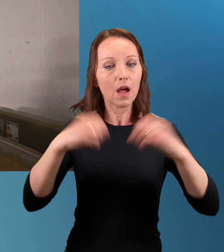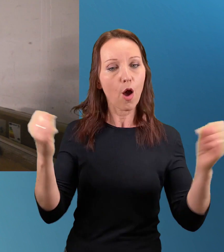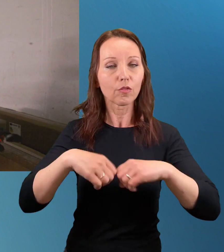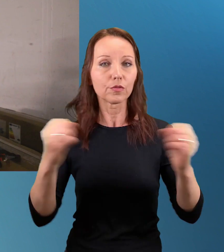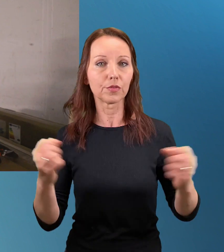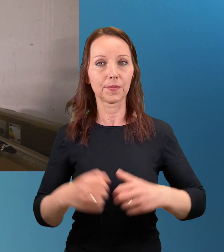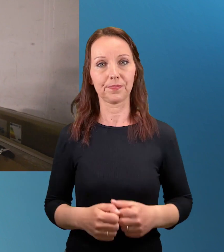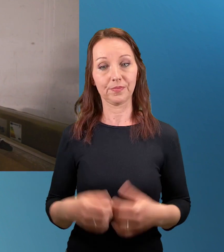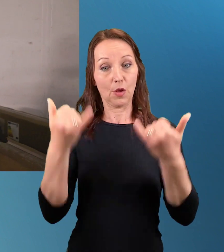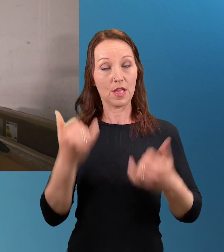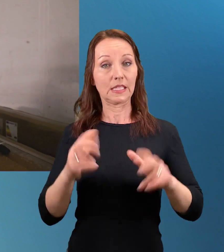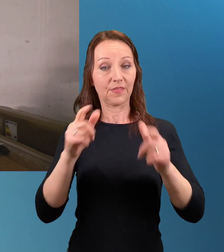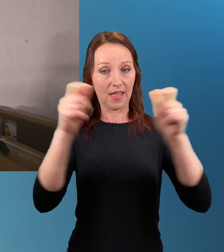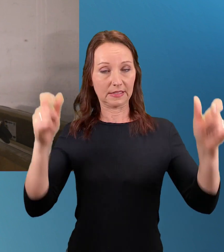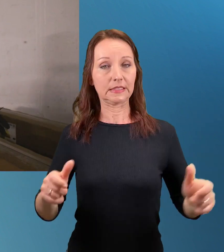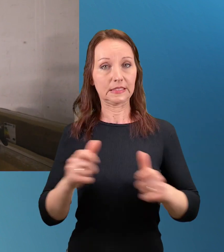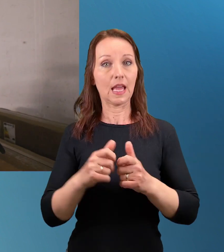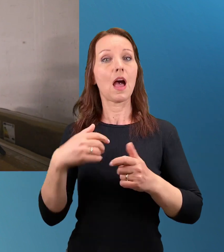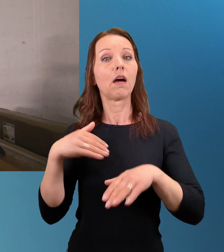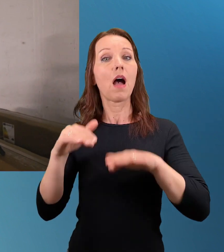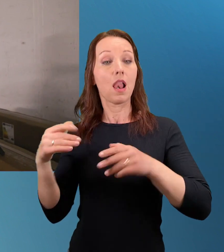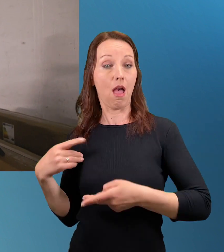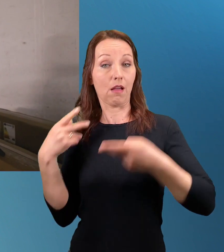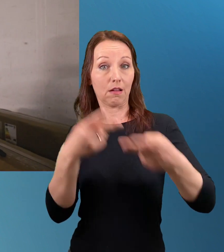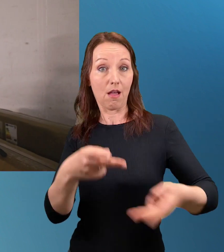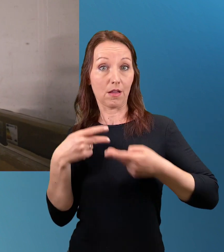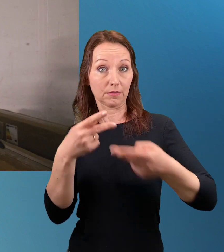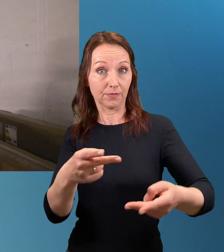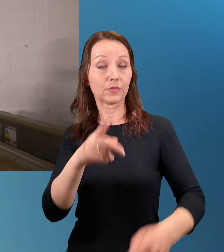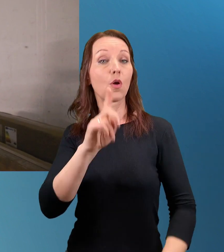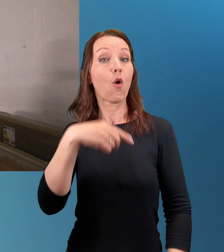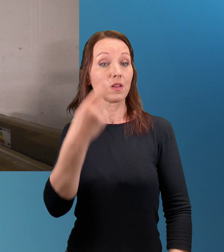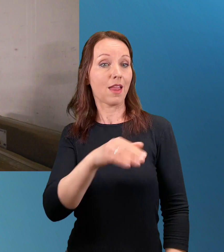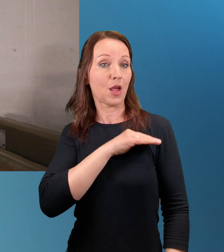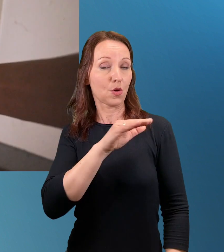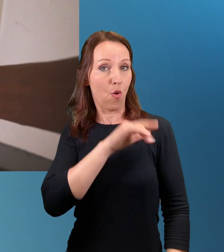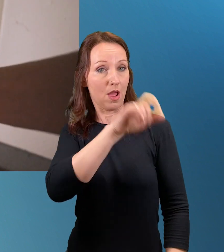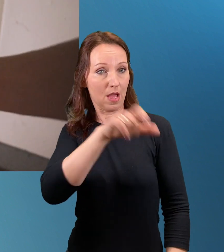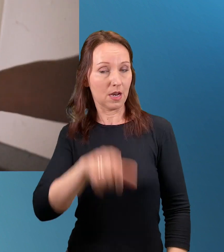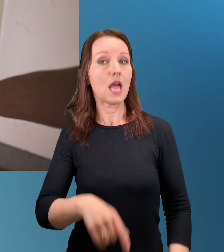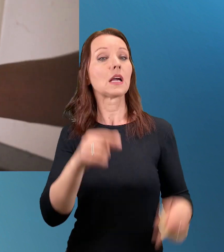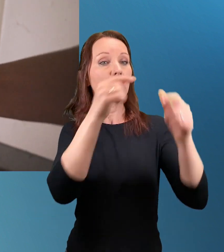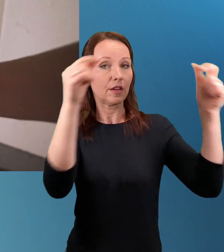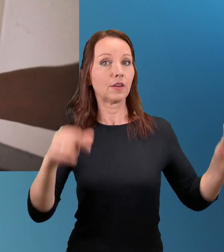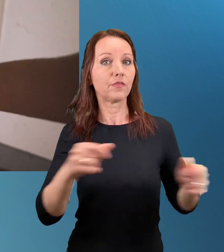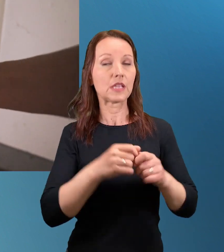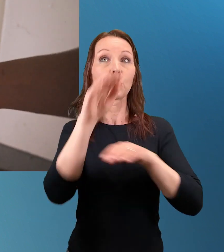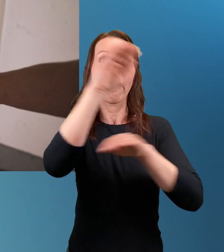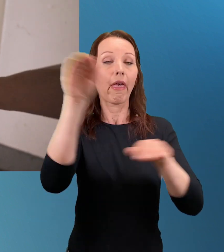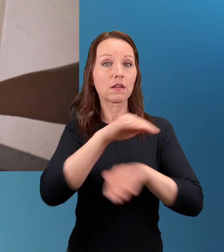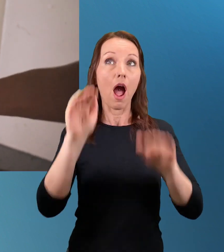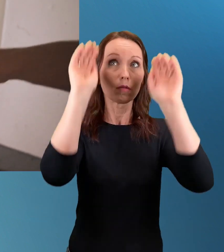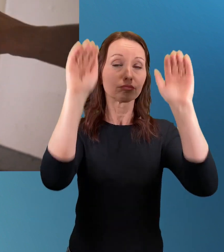jetzt die Fernseher ins Lager verräumen. Und dann tut mein Kollege das in Regale verräumen.